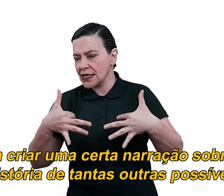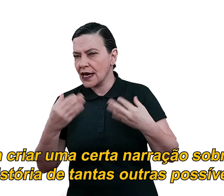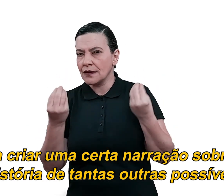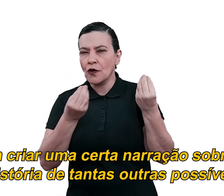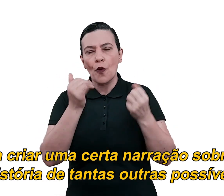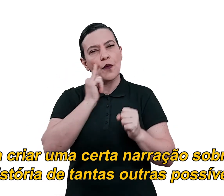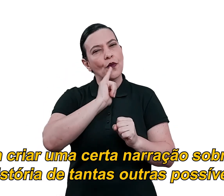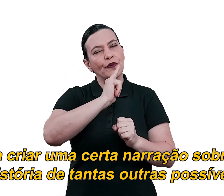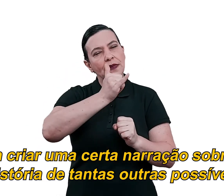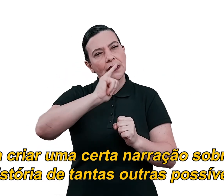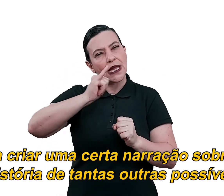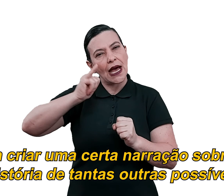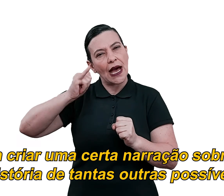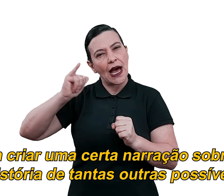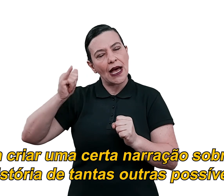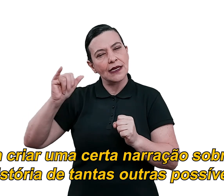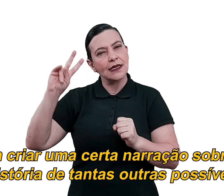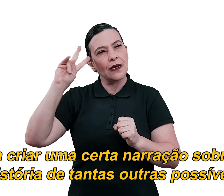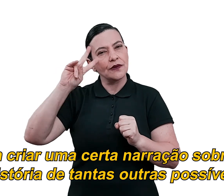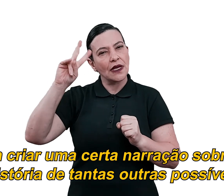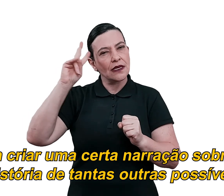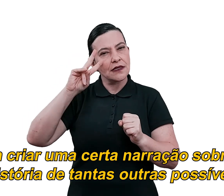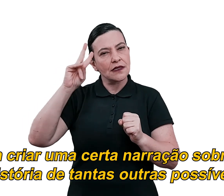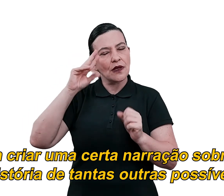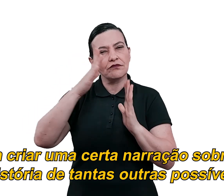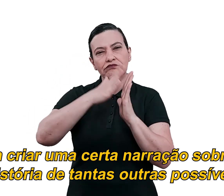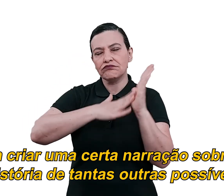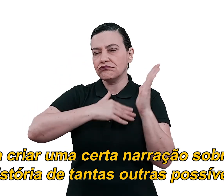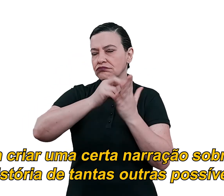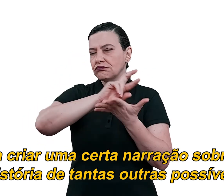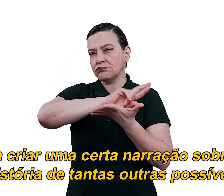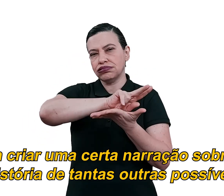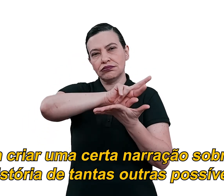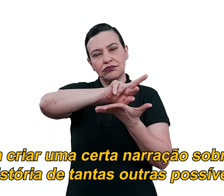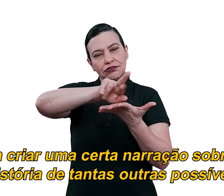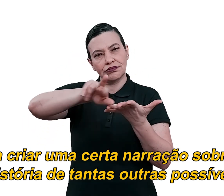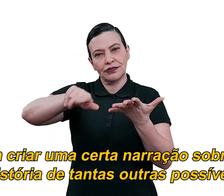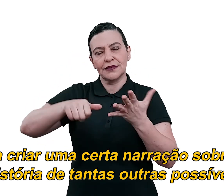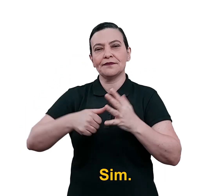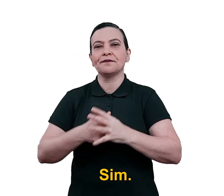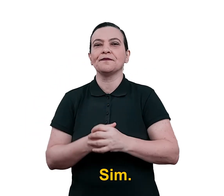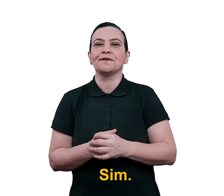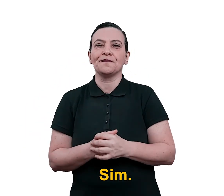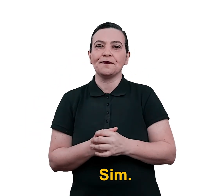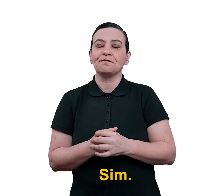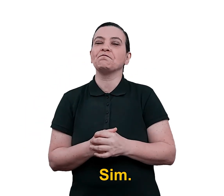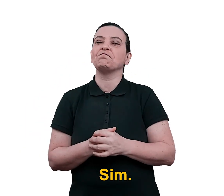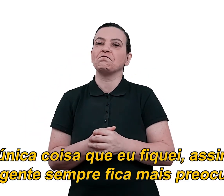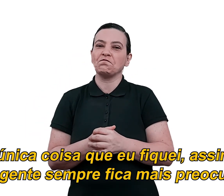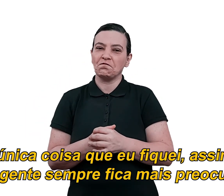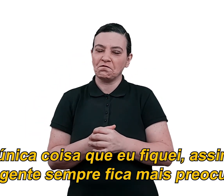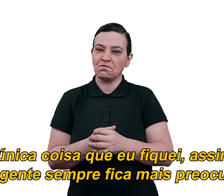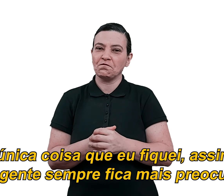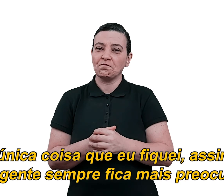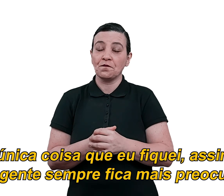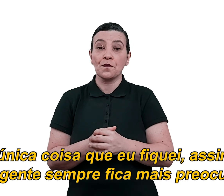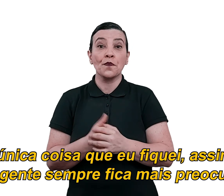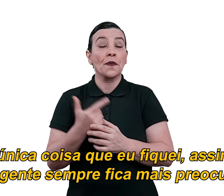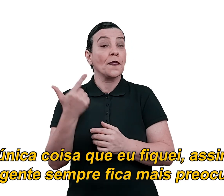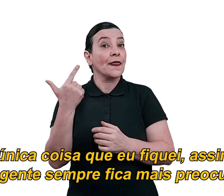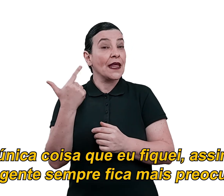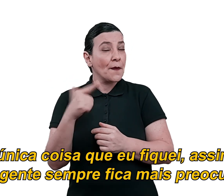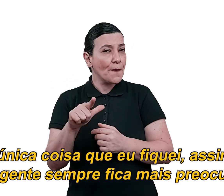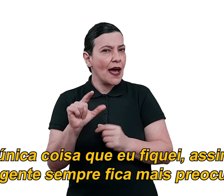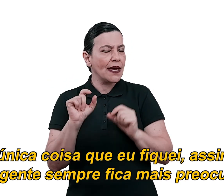certa narração sobre a história de tantas outras possíveis, né? Sim. A única coisa